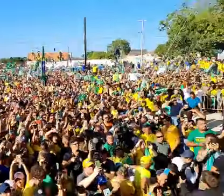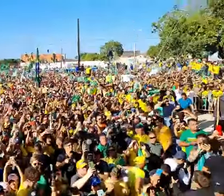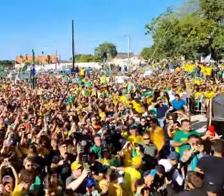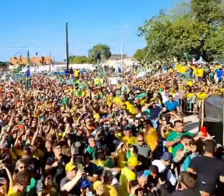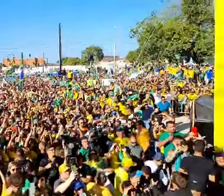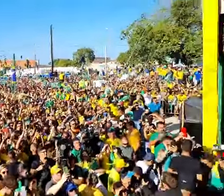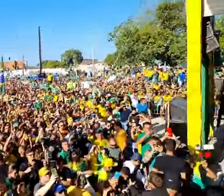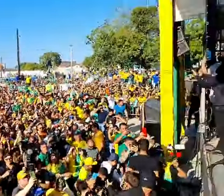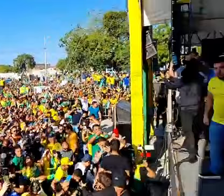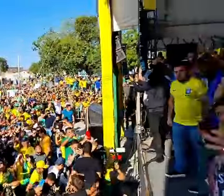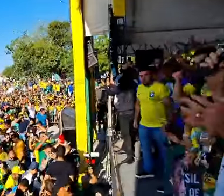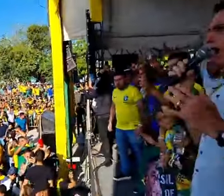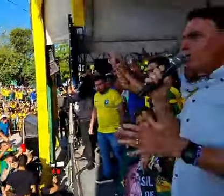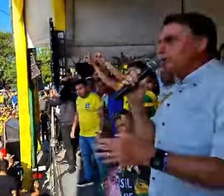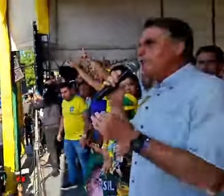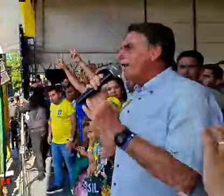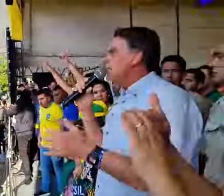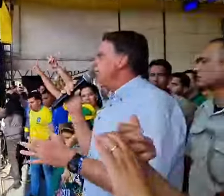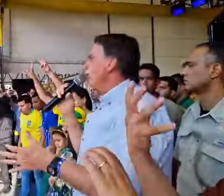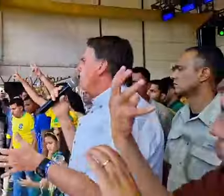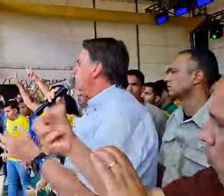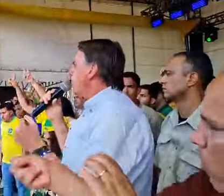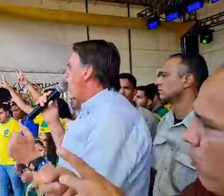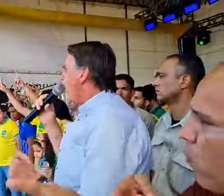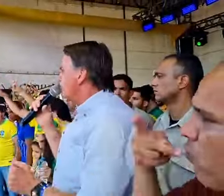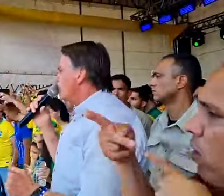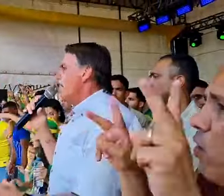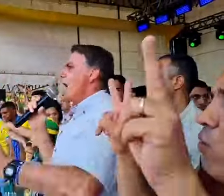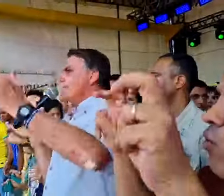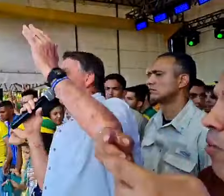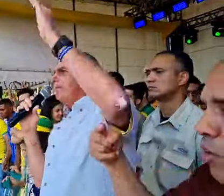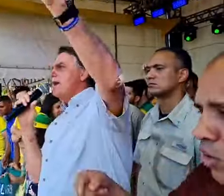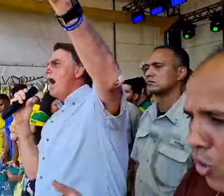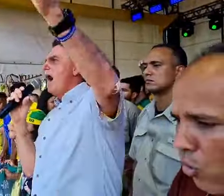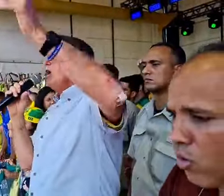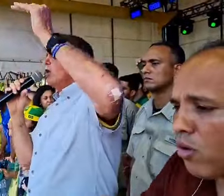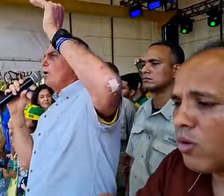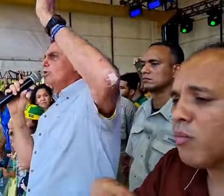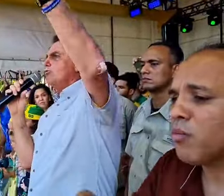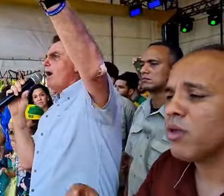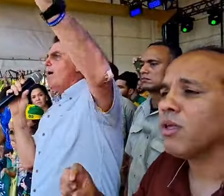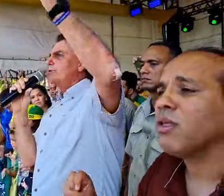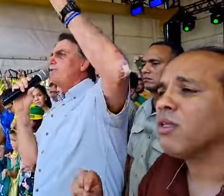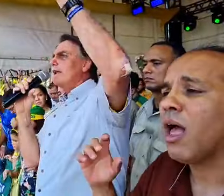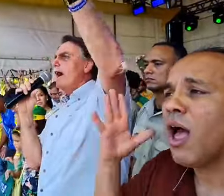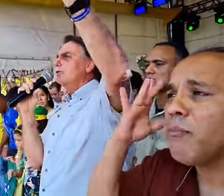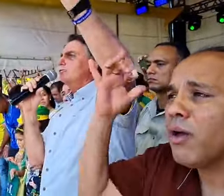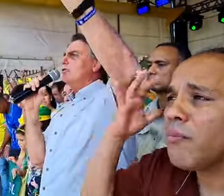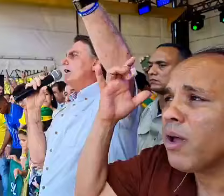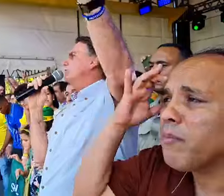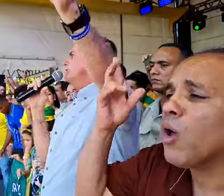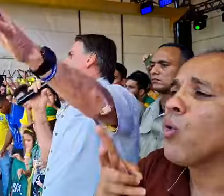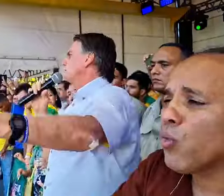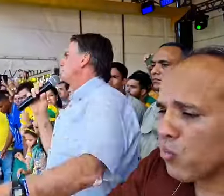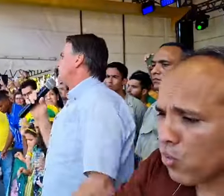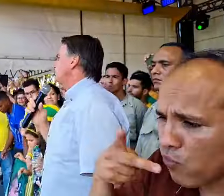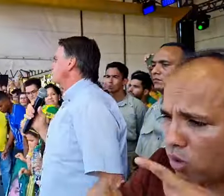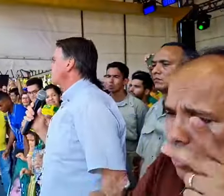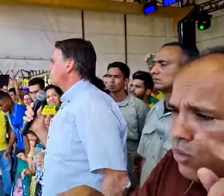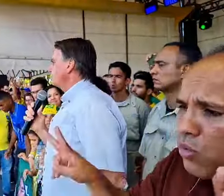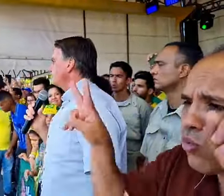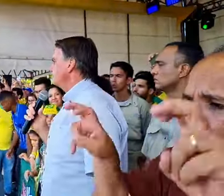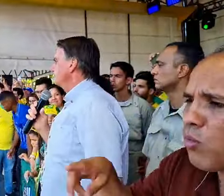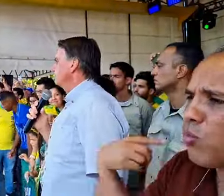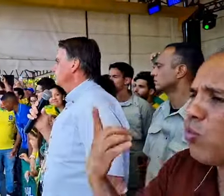aos cristãos, vamos falar de política hoje, para amanhã continuarmos falando do nosso Deus.